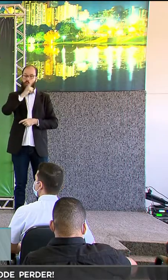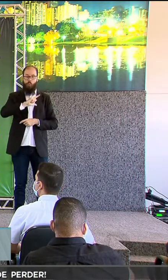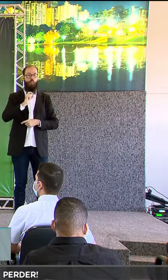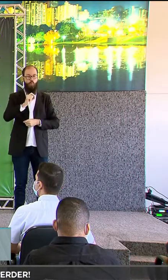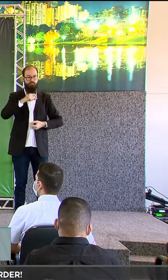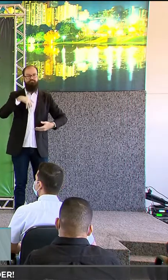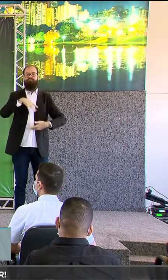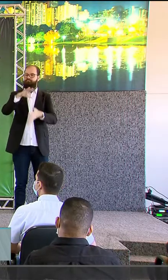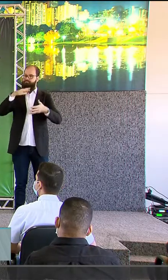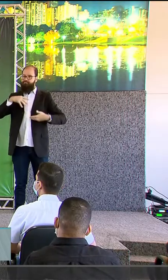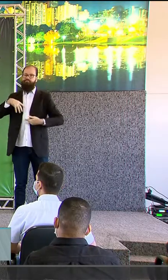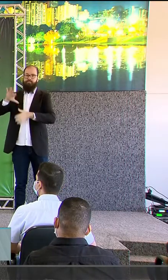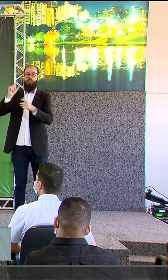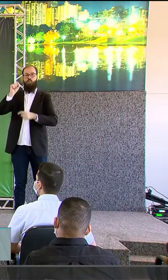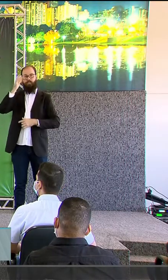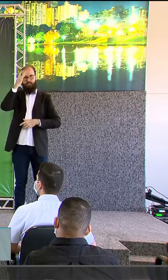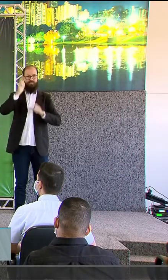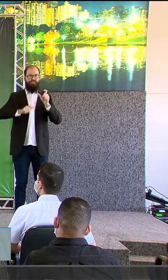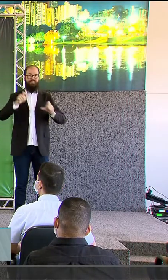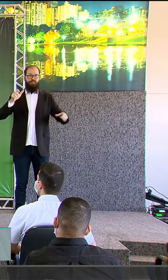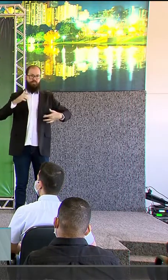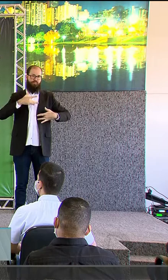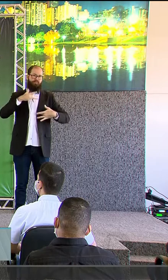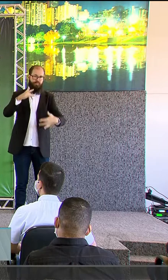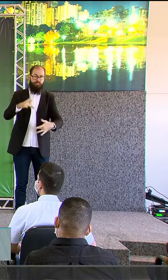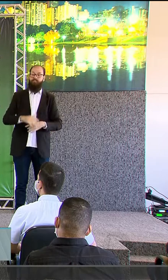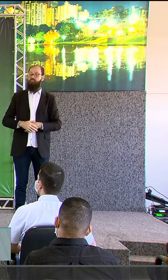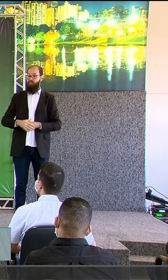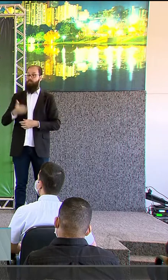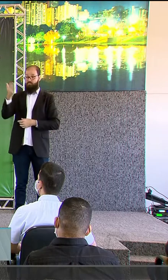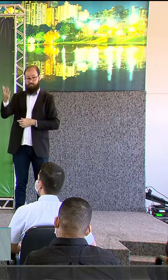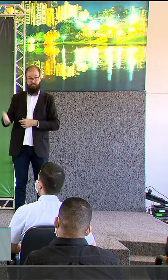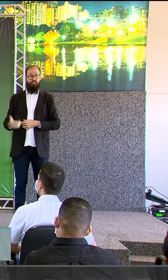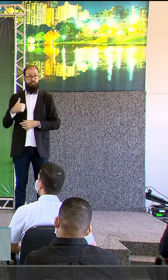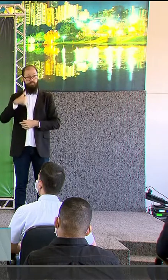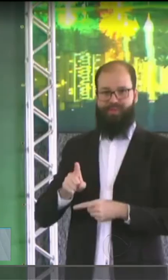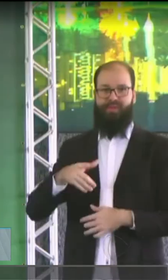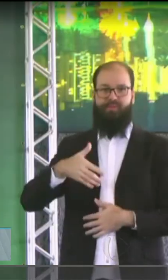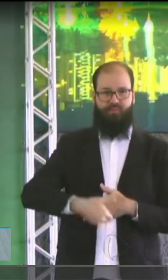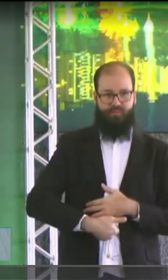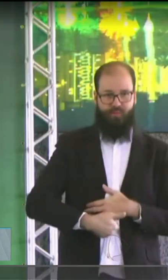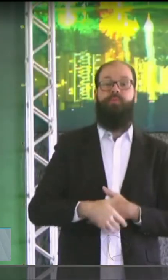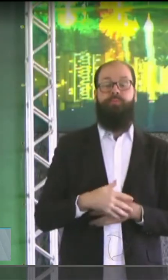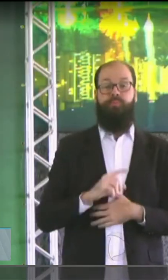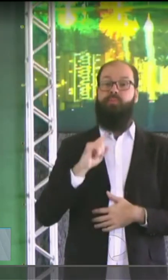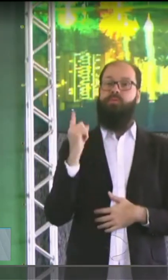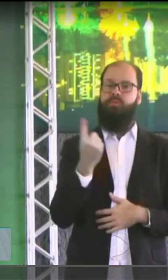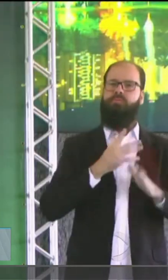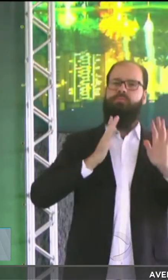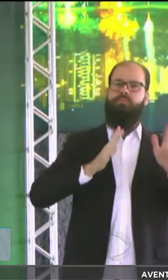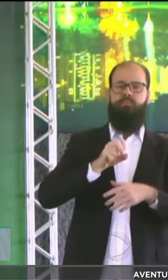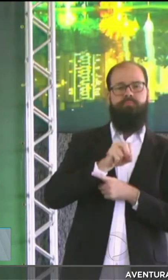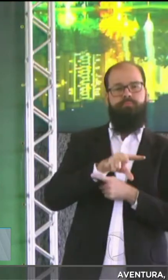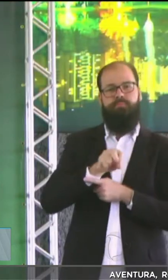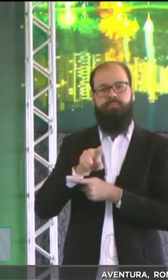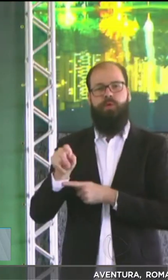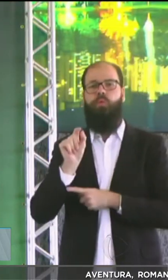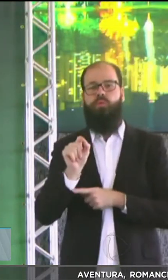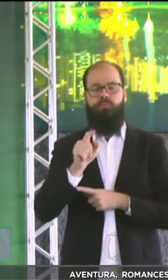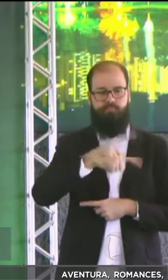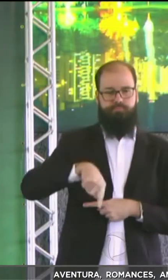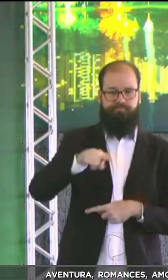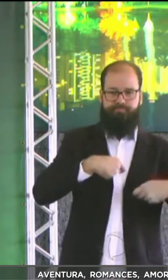contra a Fome foi lançada no Paço Municipal de Goiânia pelo prefeito Rogério Cruz. Nós temos visto a necessidade de muitas